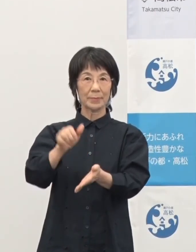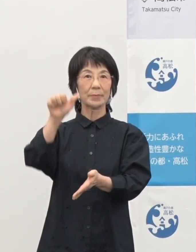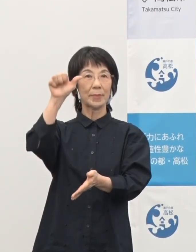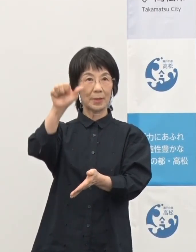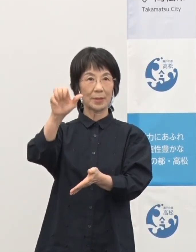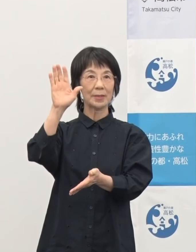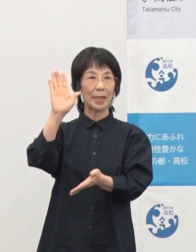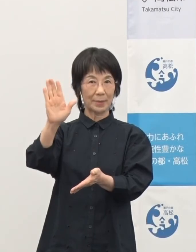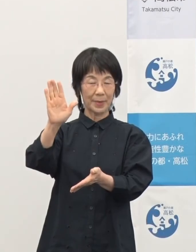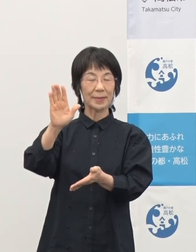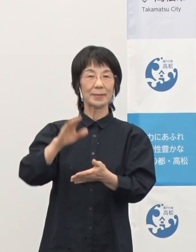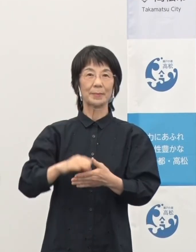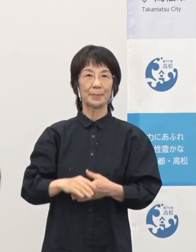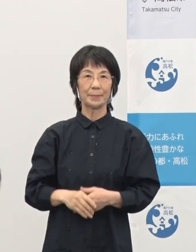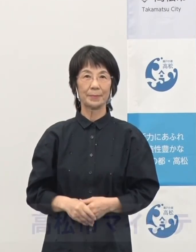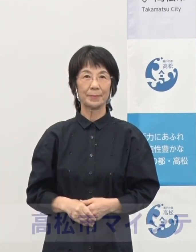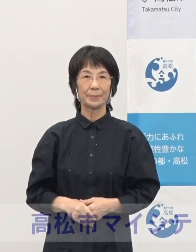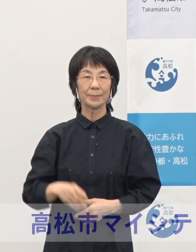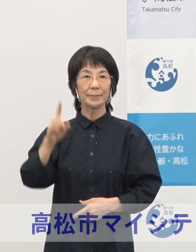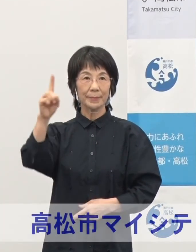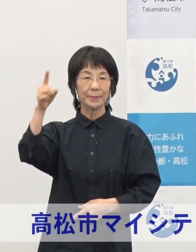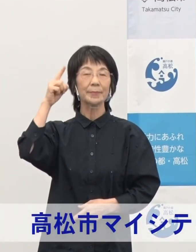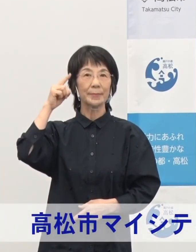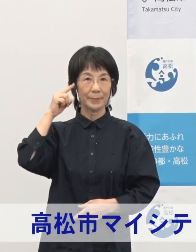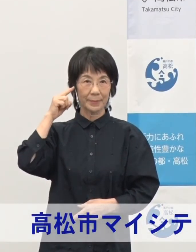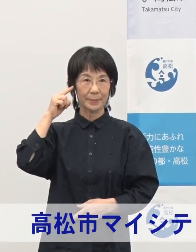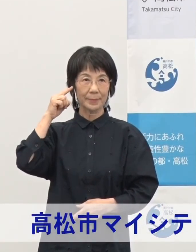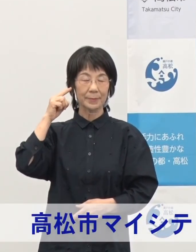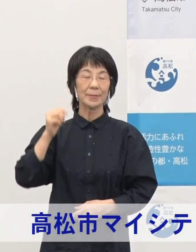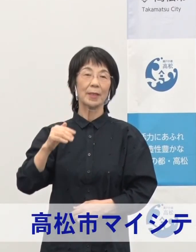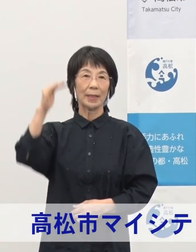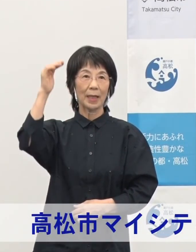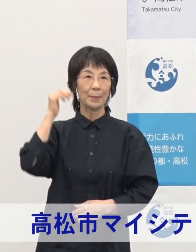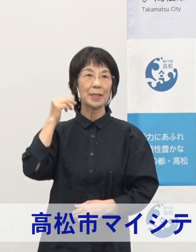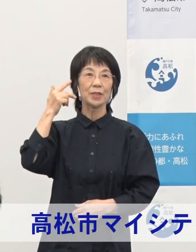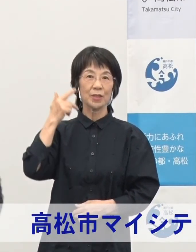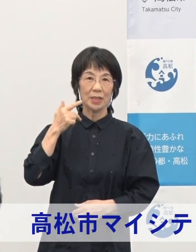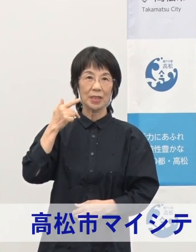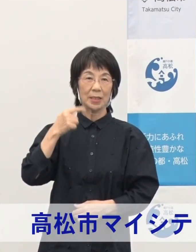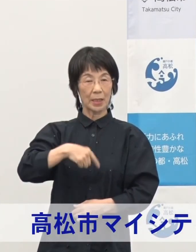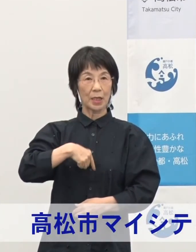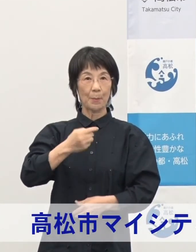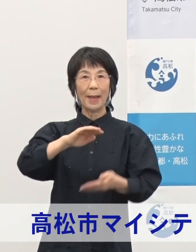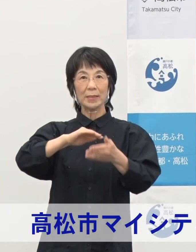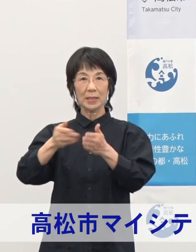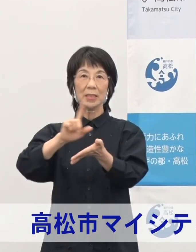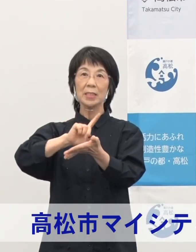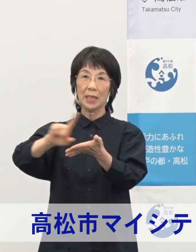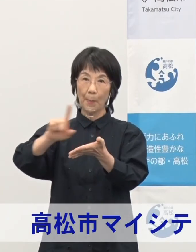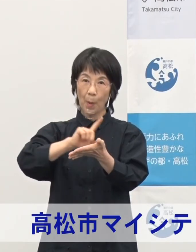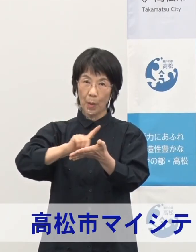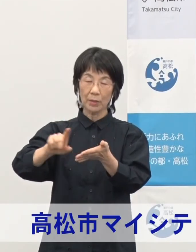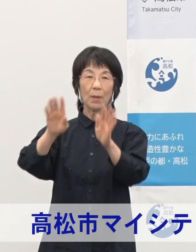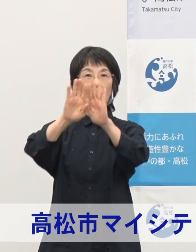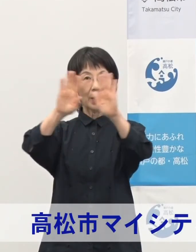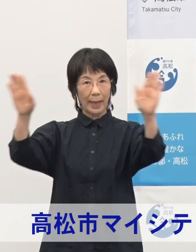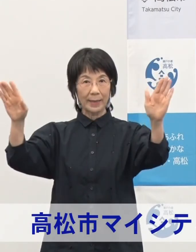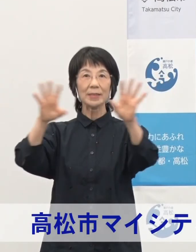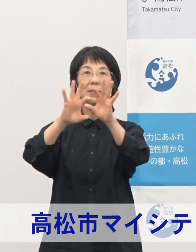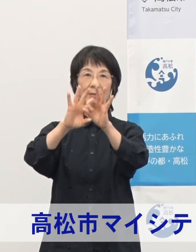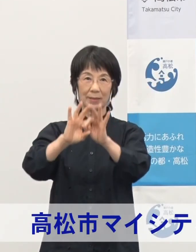をさせていただきます1点目でございますけれども高松しまいシティレポートの運用開始についてでござい